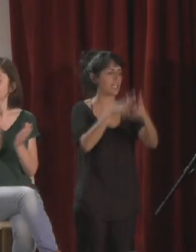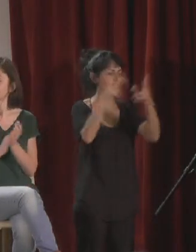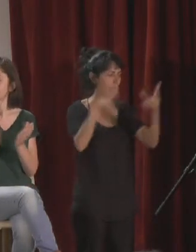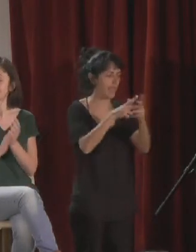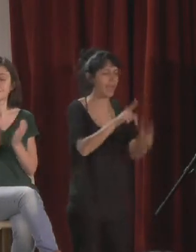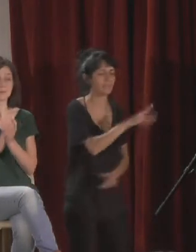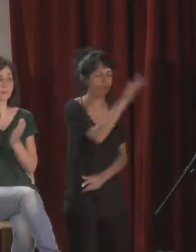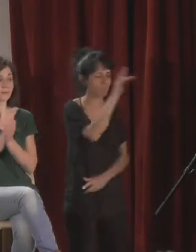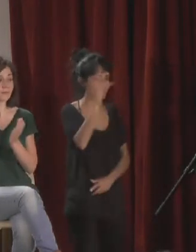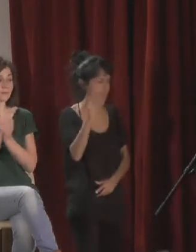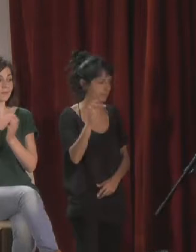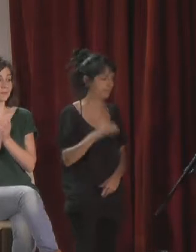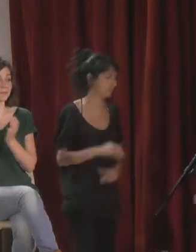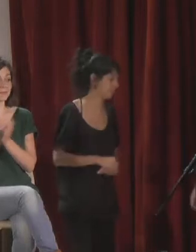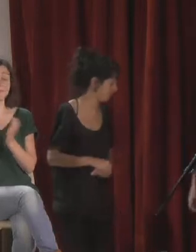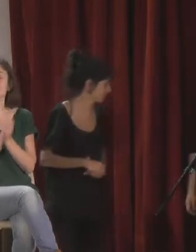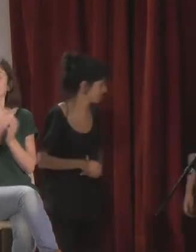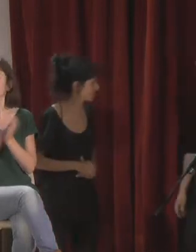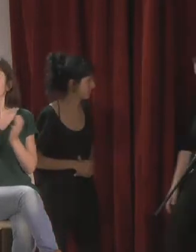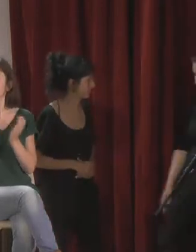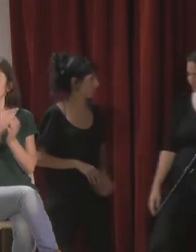deixo.